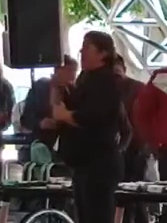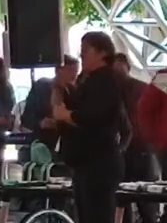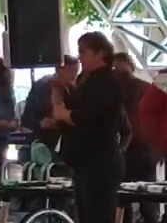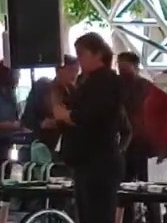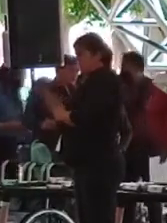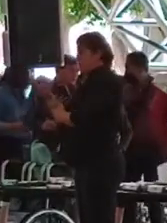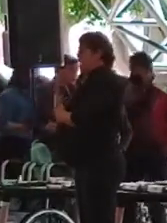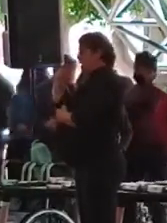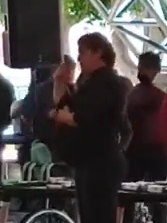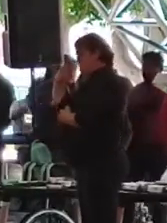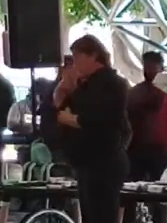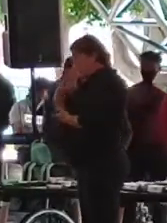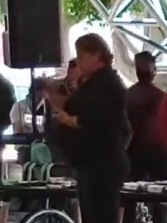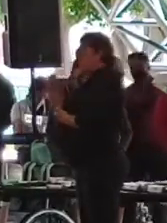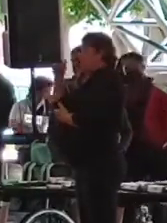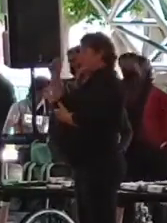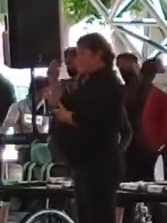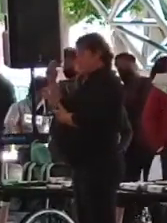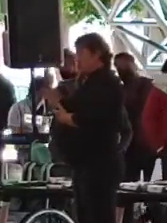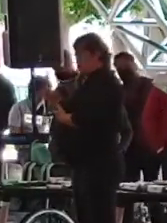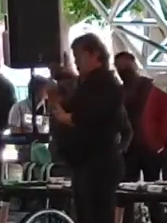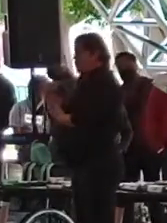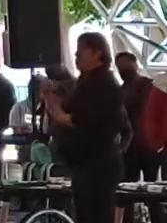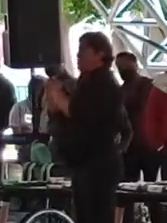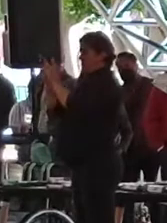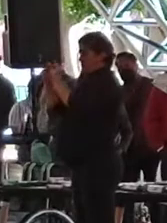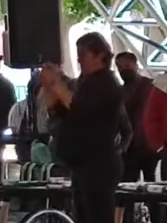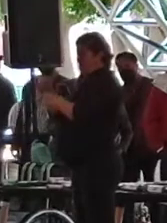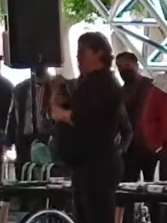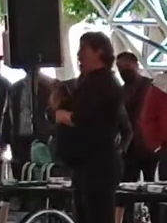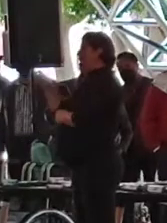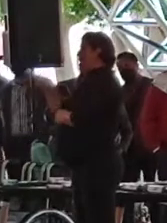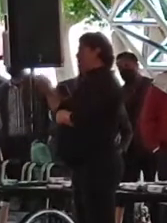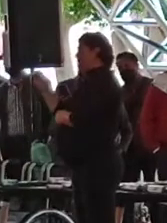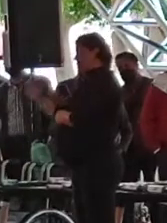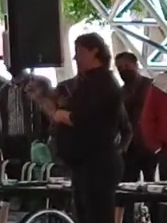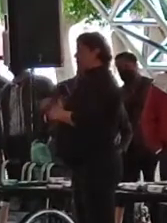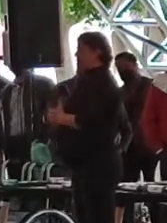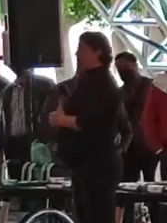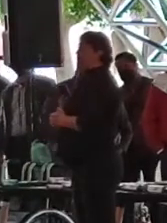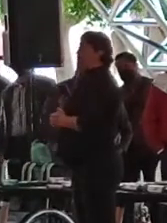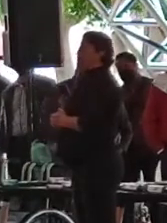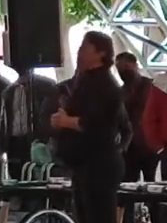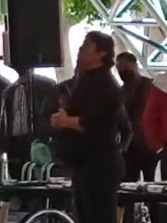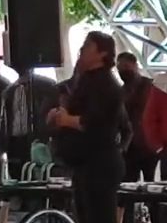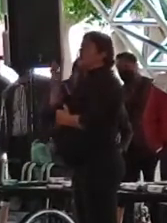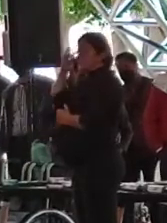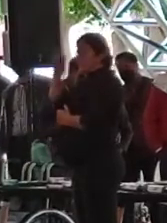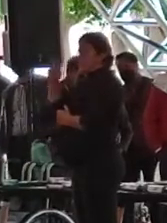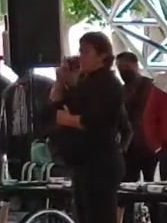Chilosostra, Tesoro, Tlaxcala, Amajac, Apetamitlán y Compa.